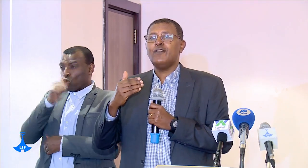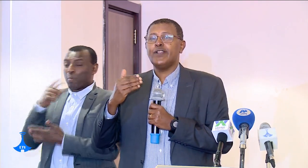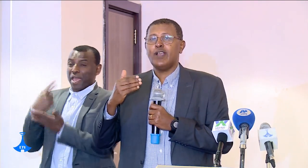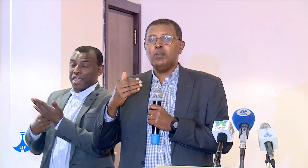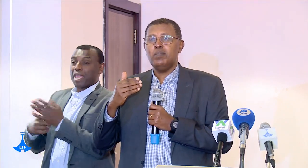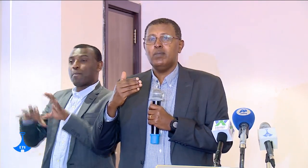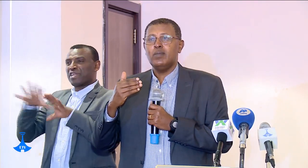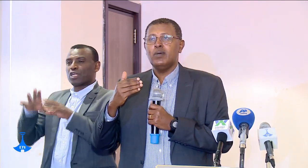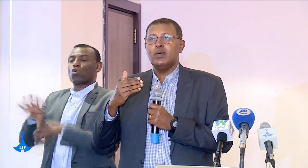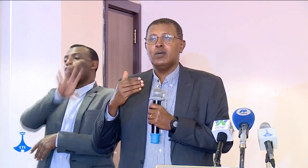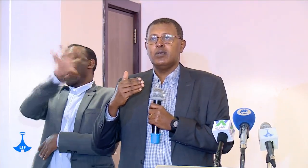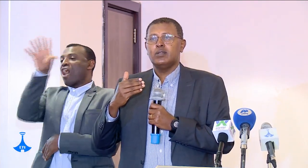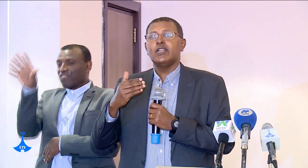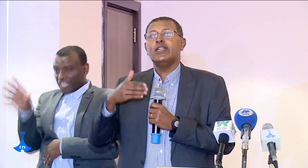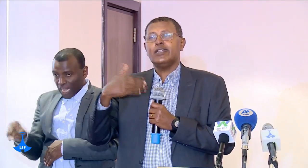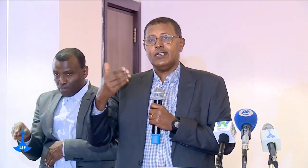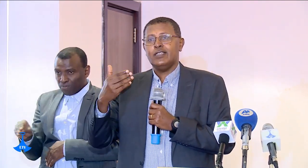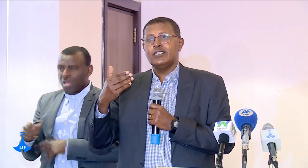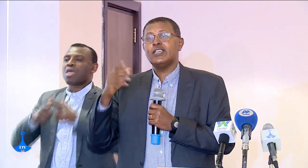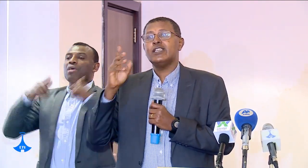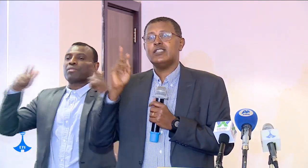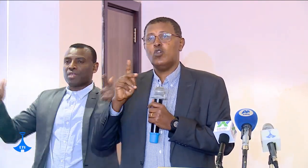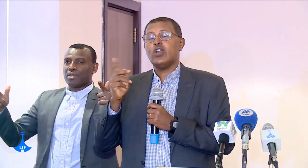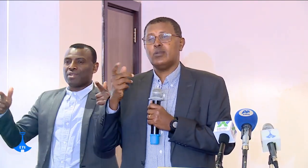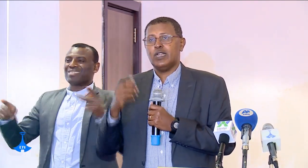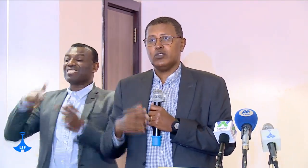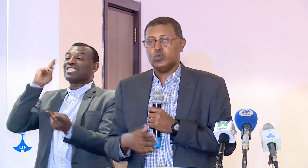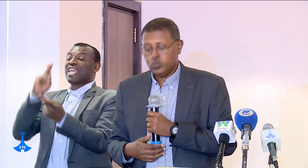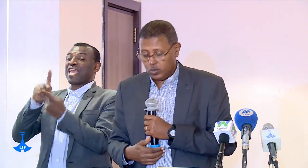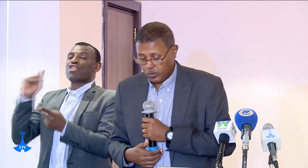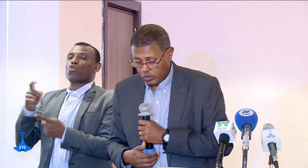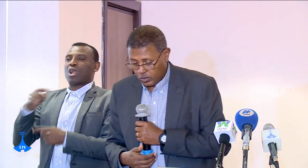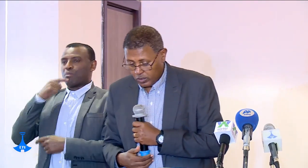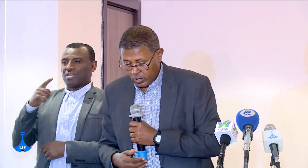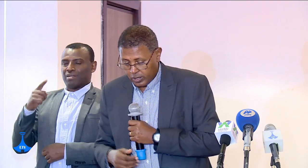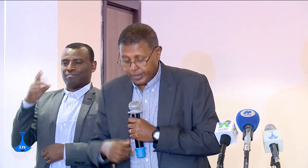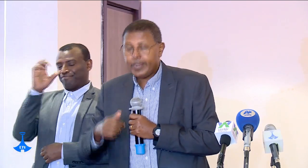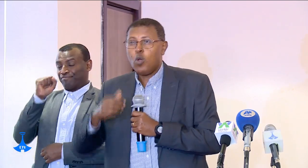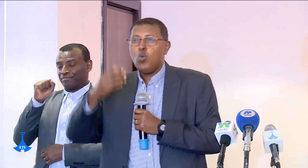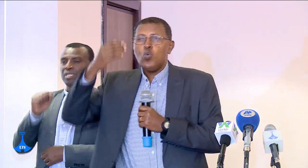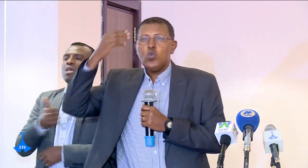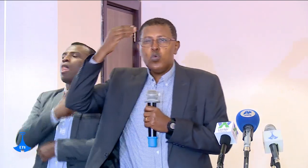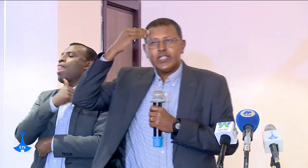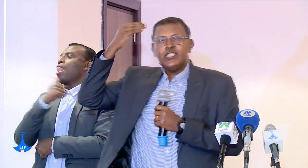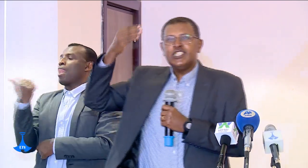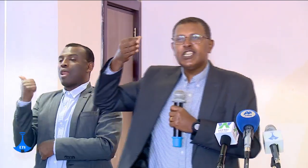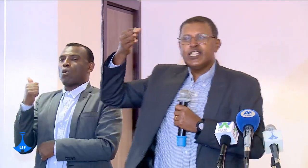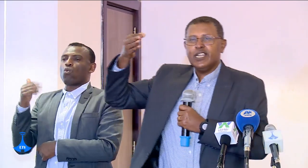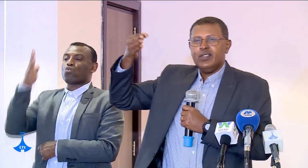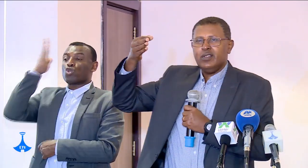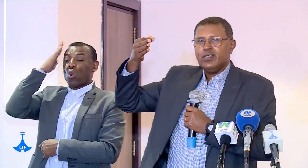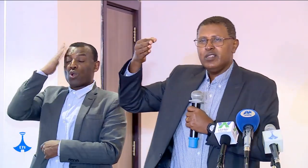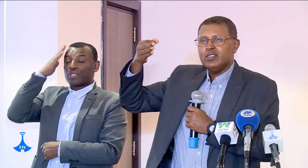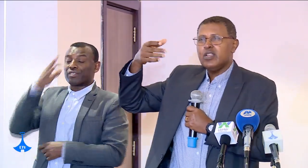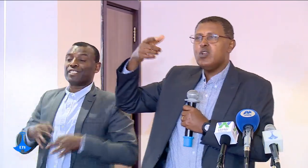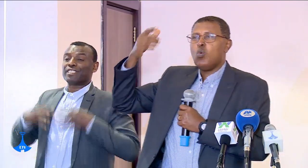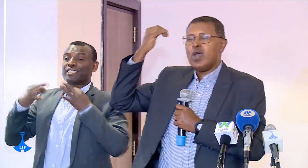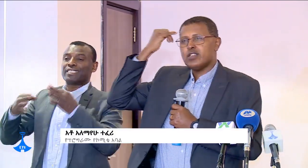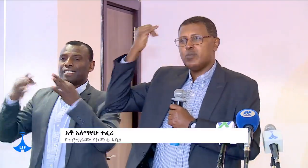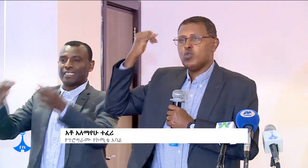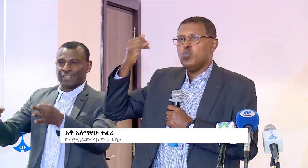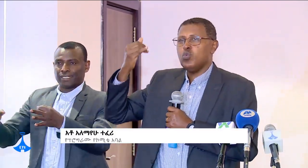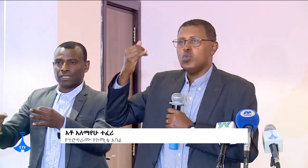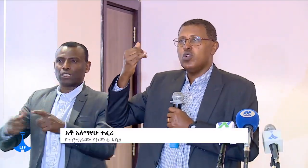መደረጉ ለአፍሪካም ትልቅ ስኬት ይሆናል ማለት ነው። ሌላው እውቀት ሽግግር